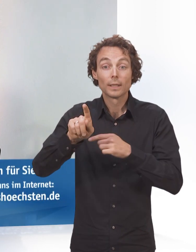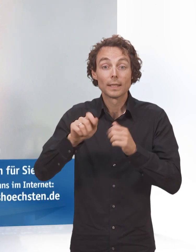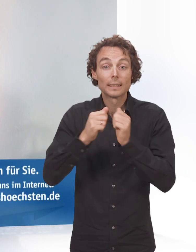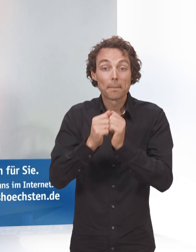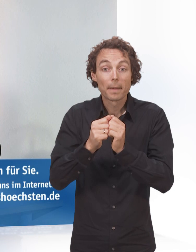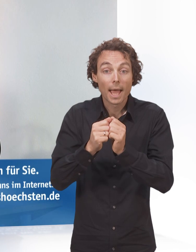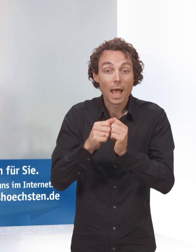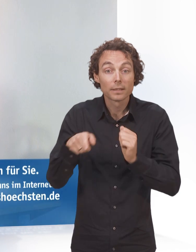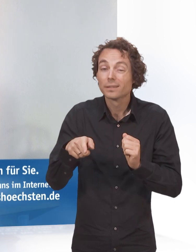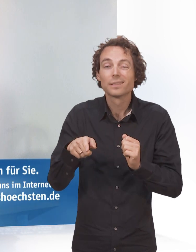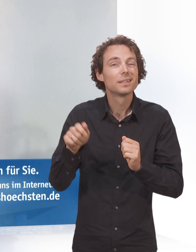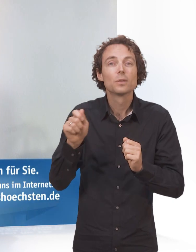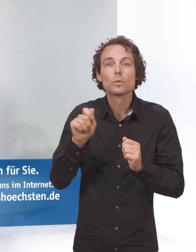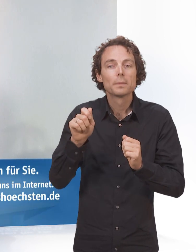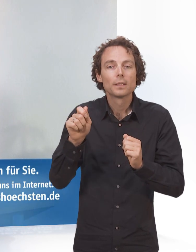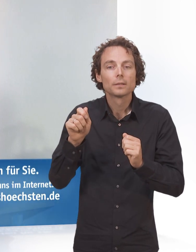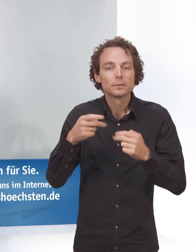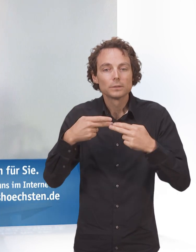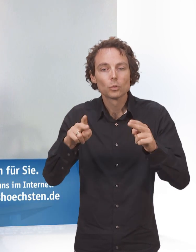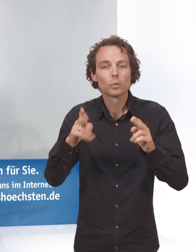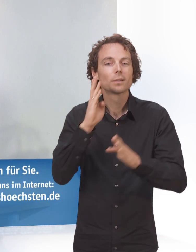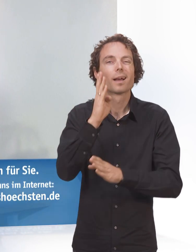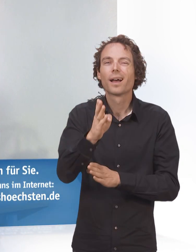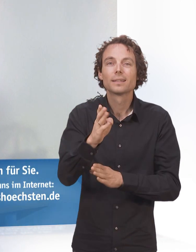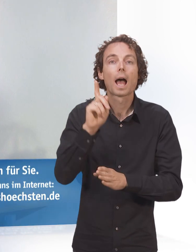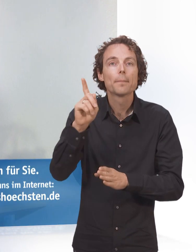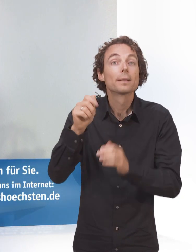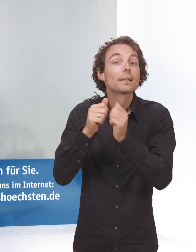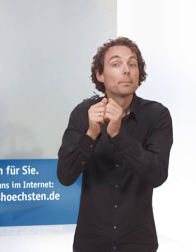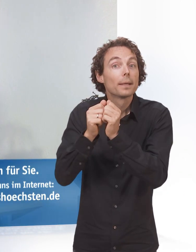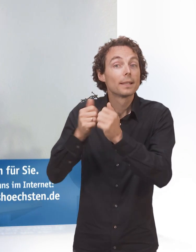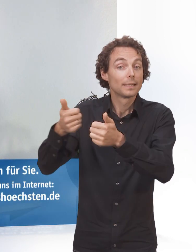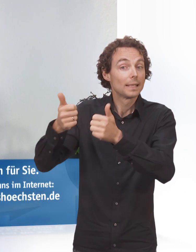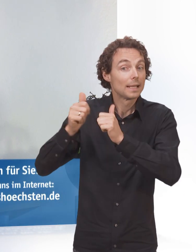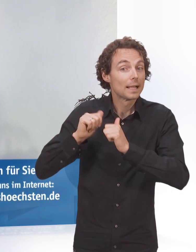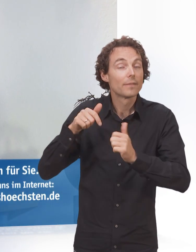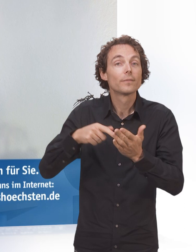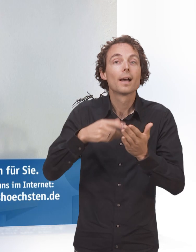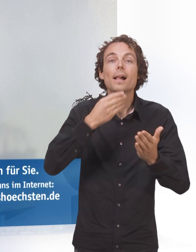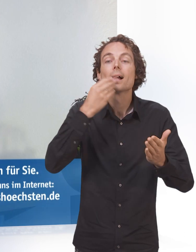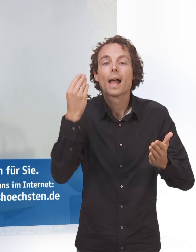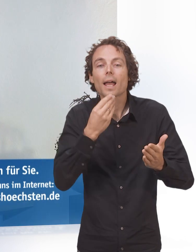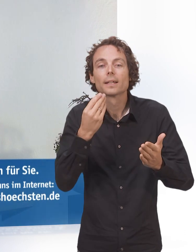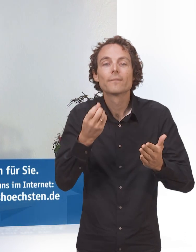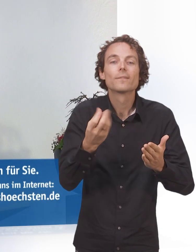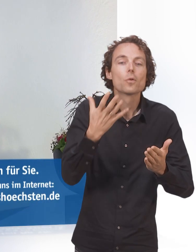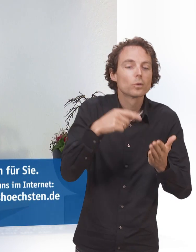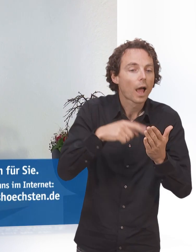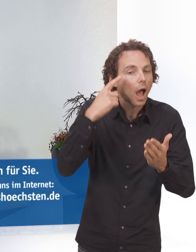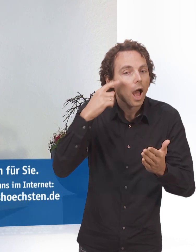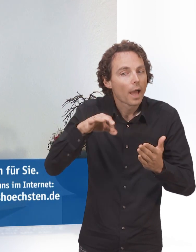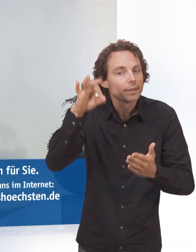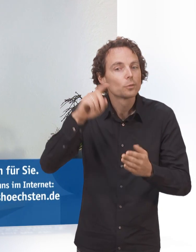unbedingt, um es gerade zu biegen. Aber das Gebet hilft uns, die leckere Frucht darin zu entdecken und zu